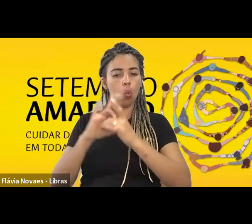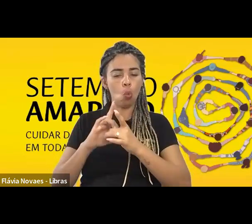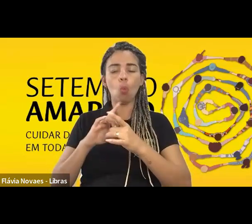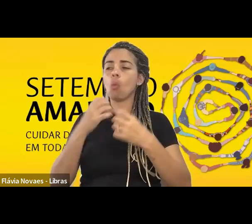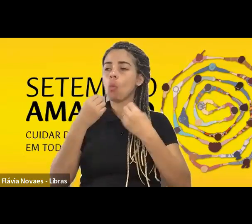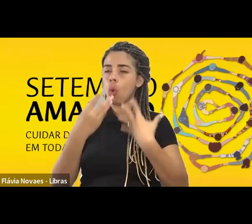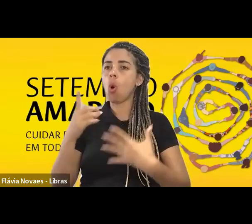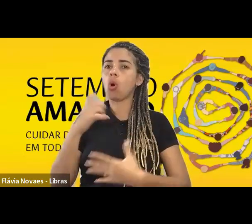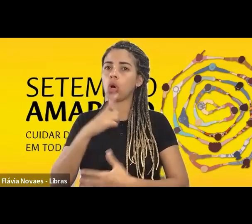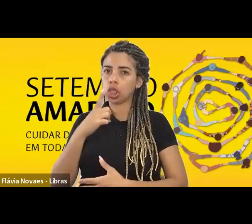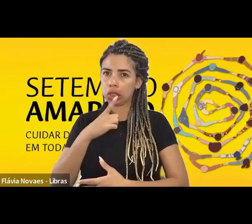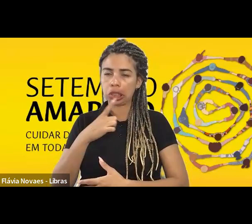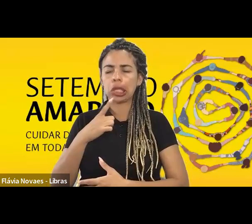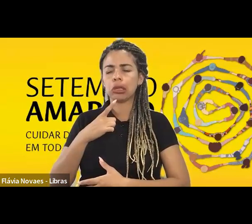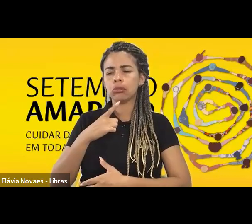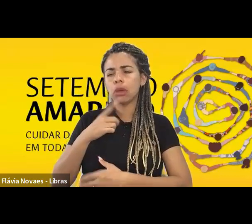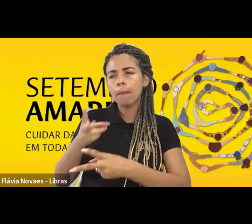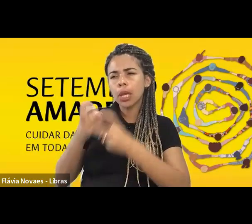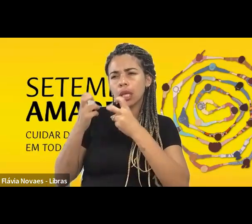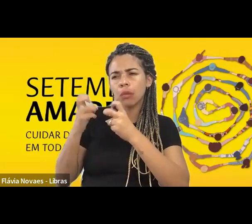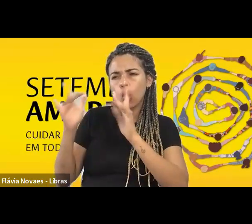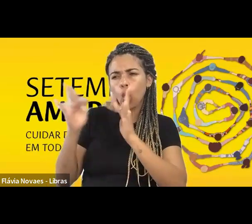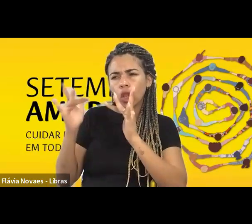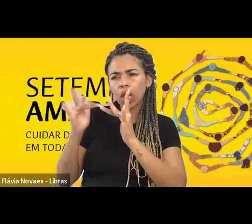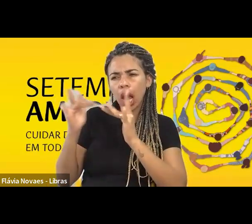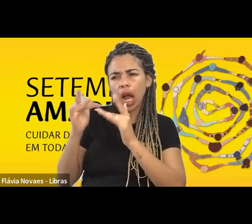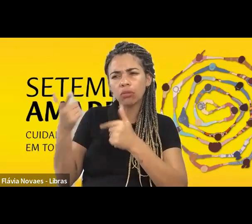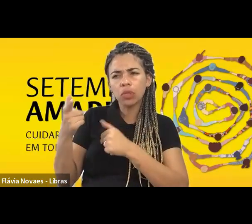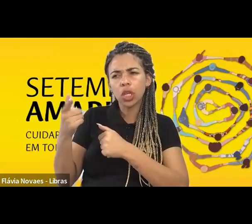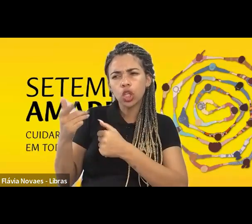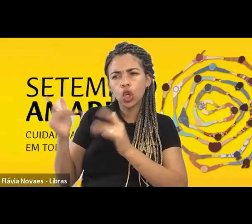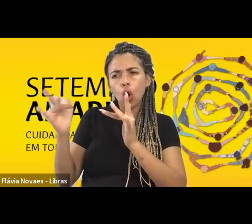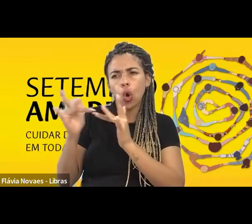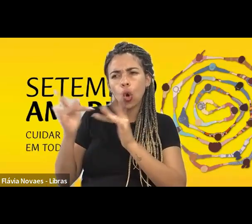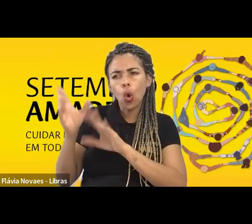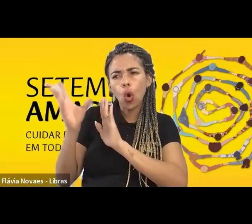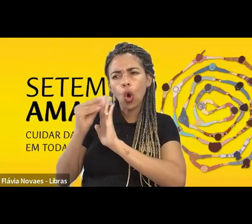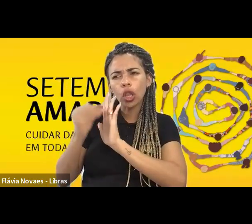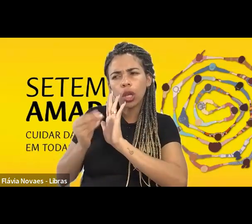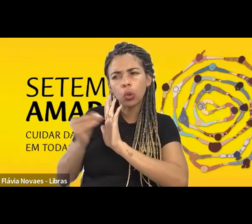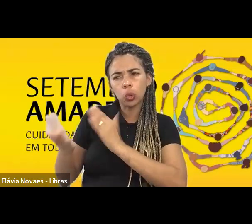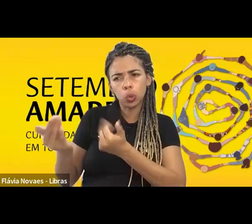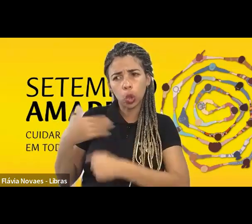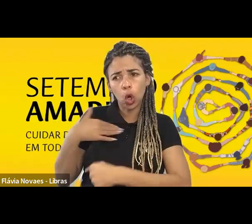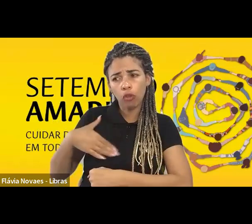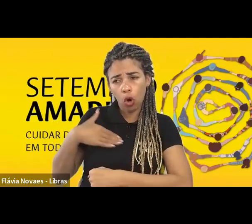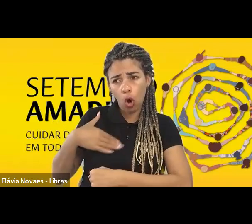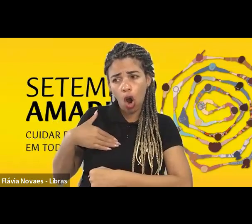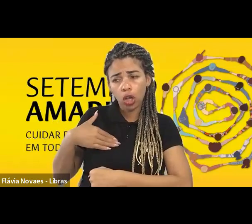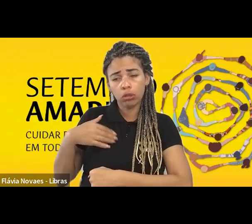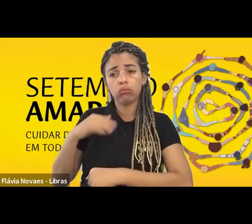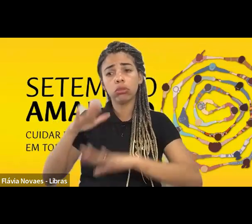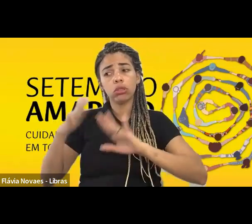conteúdos e até gostar de alguma forma dos conteúdos. Porque o fato de ser algo que é produzido para adolescentes